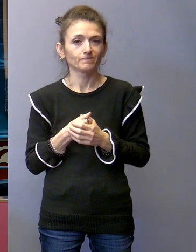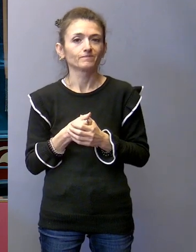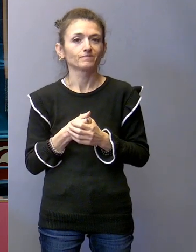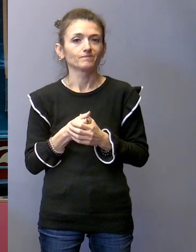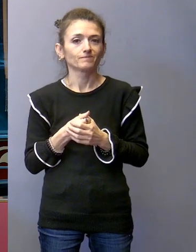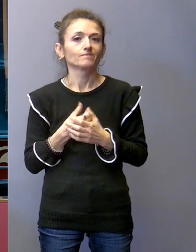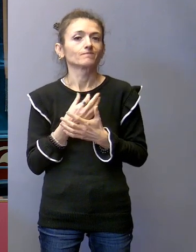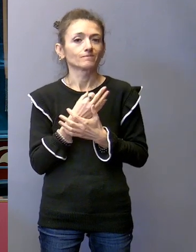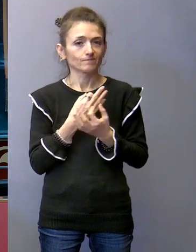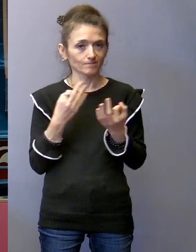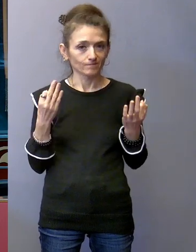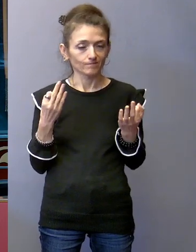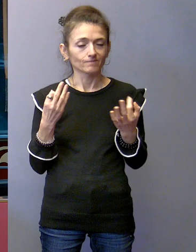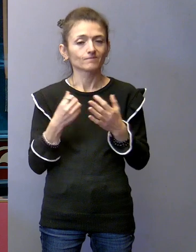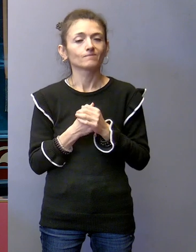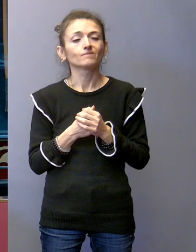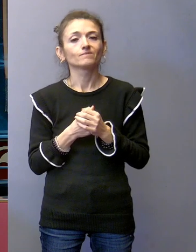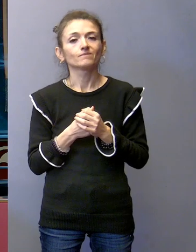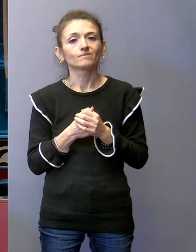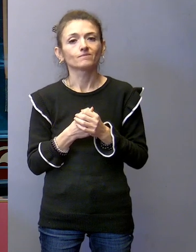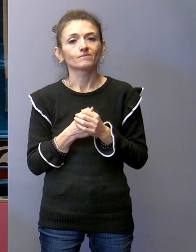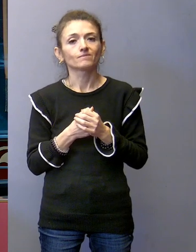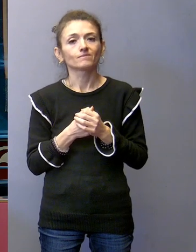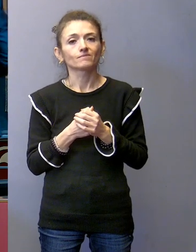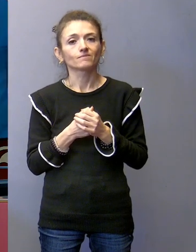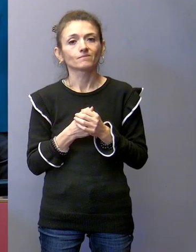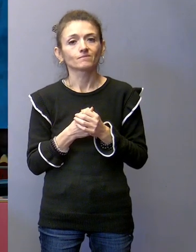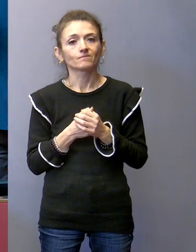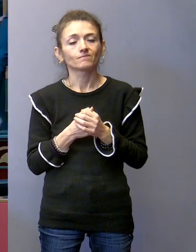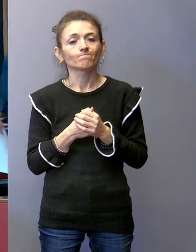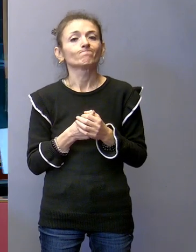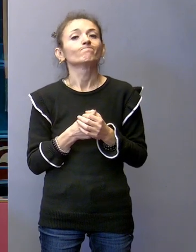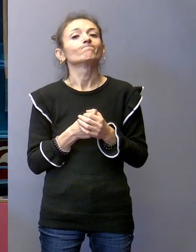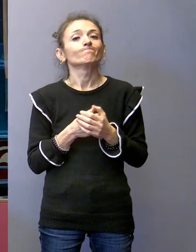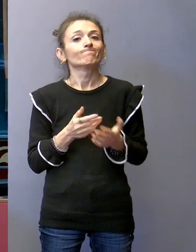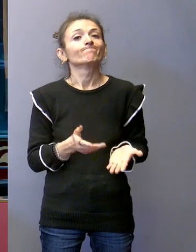Perfetto adesso Passiamo al consigliere